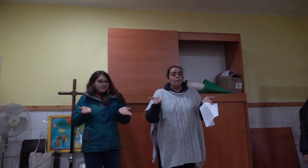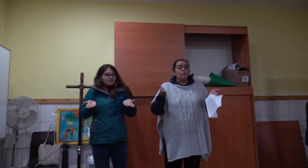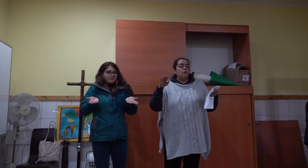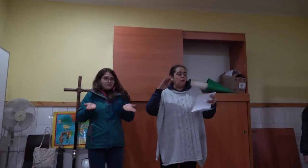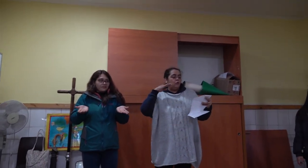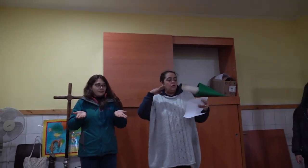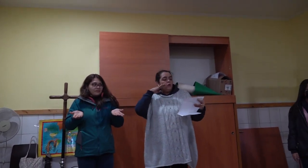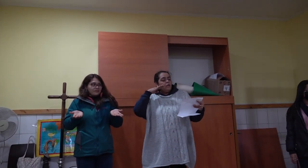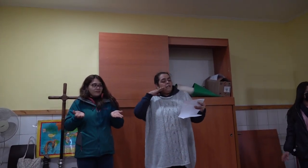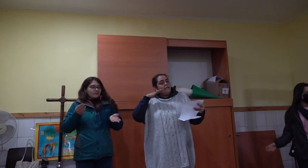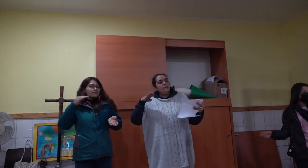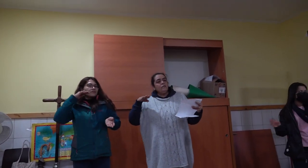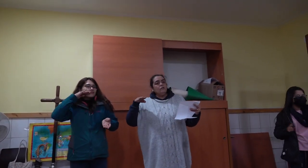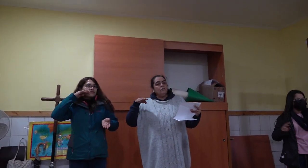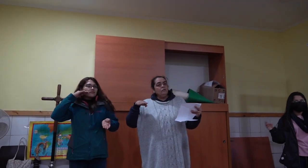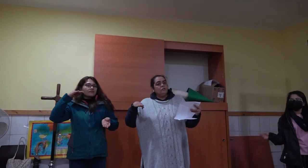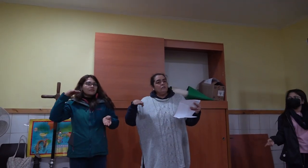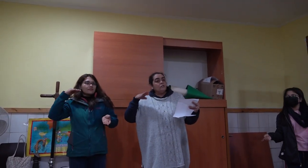como